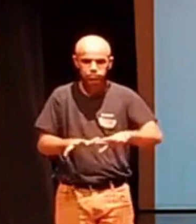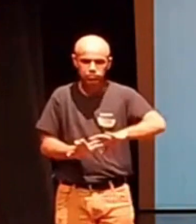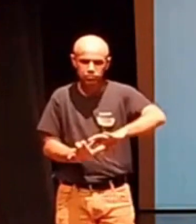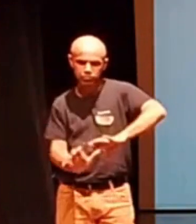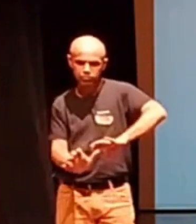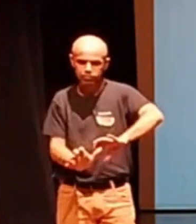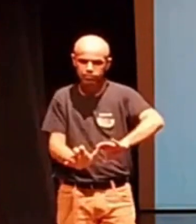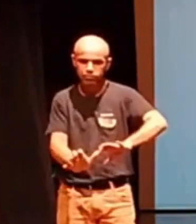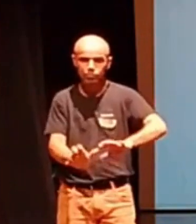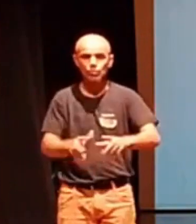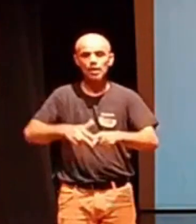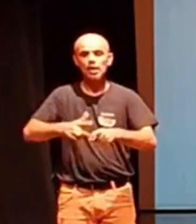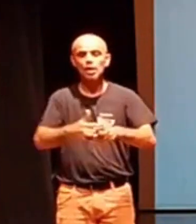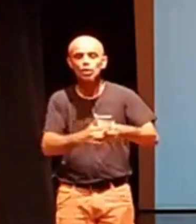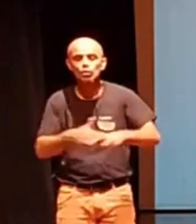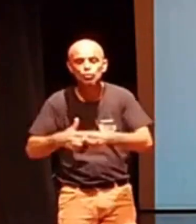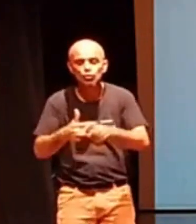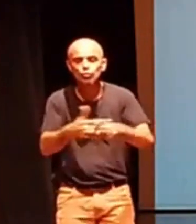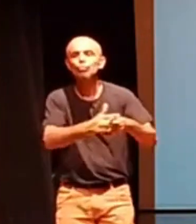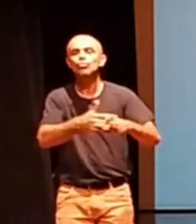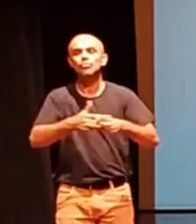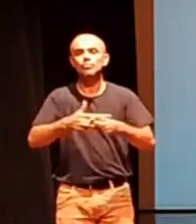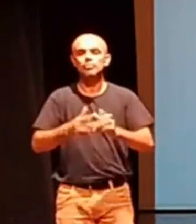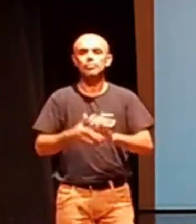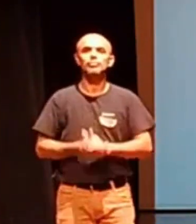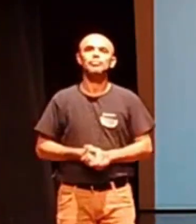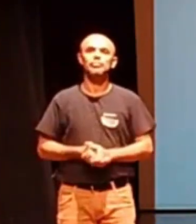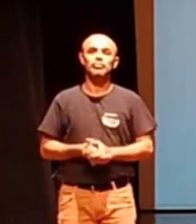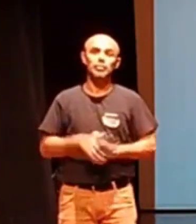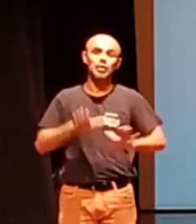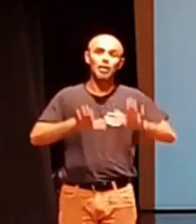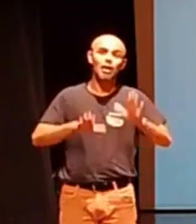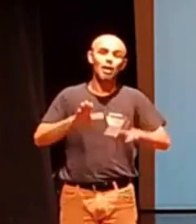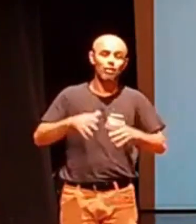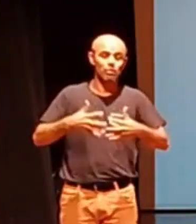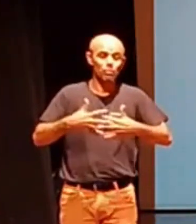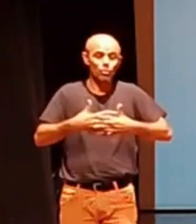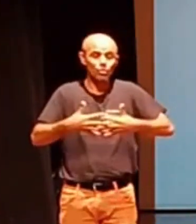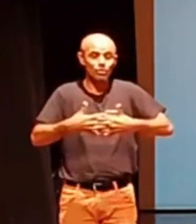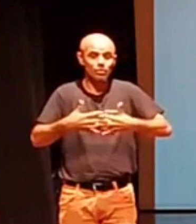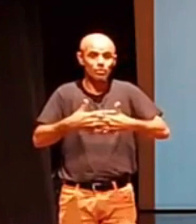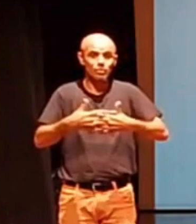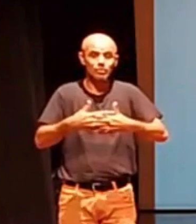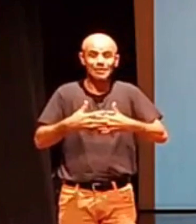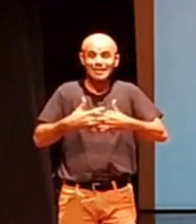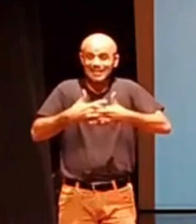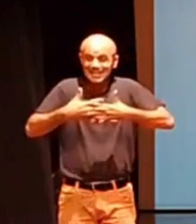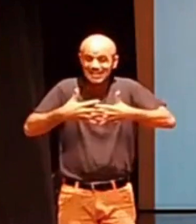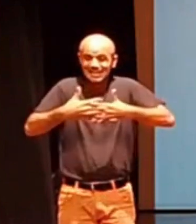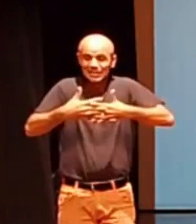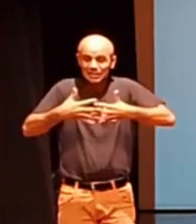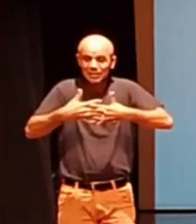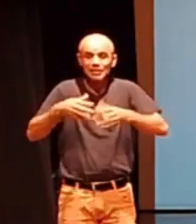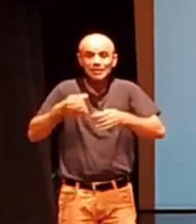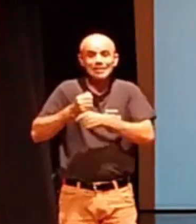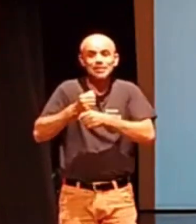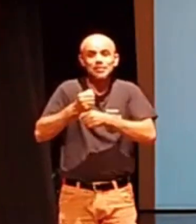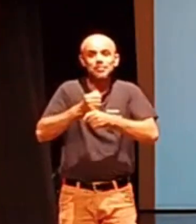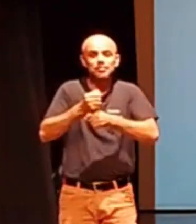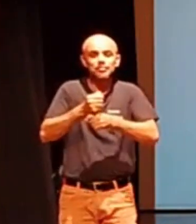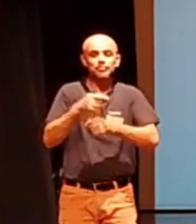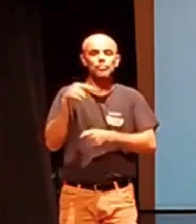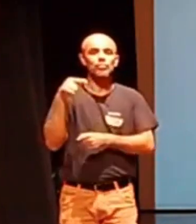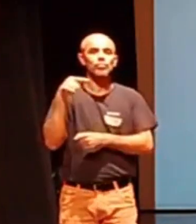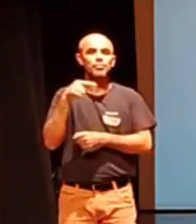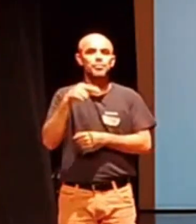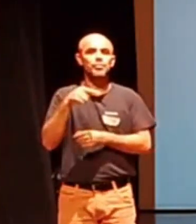essa musculatura, dando boa ação para ele. Porque às vezes essa musculatura está tão tensa durante tanto tempo que a paciente ela